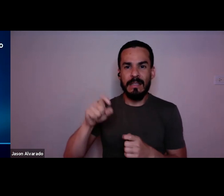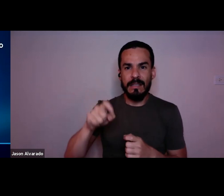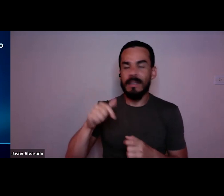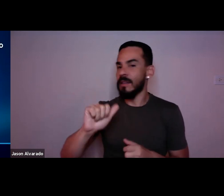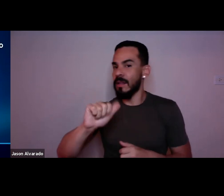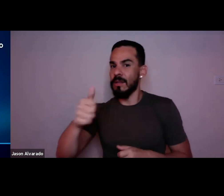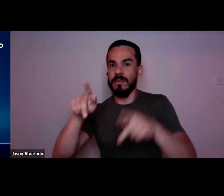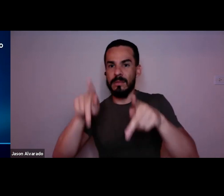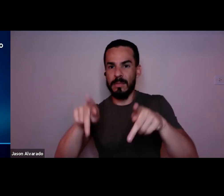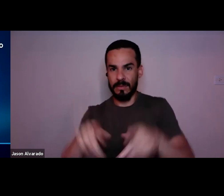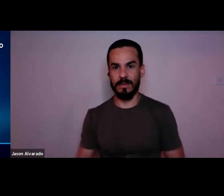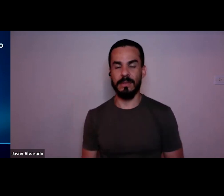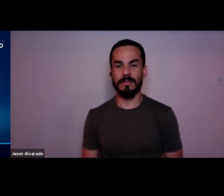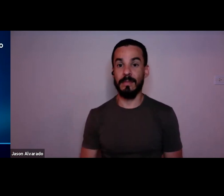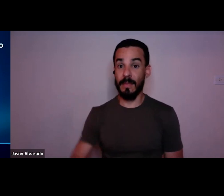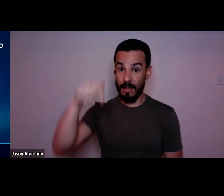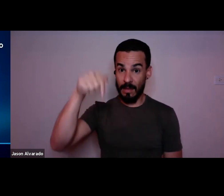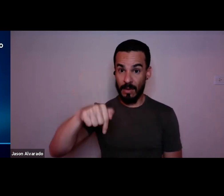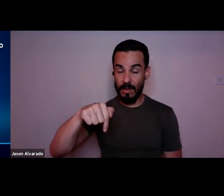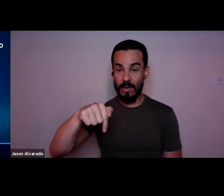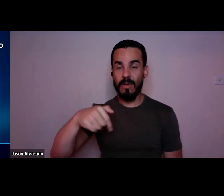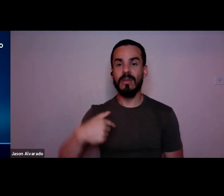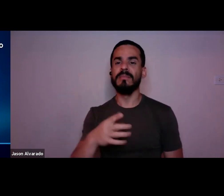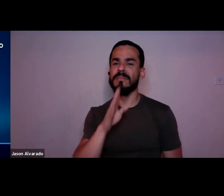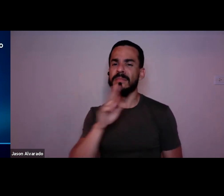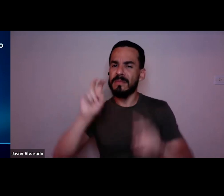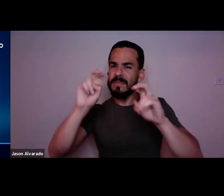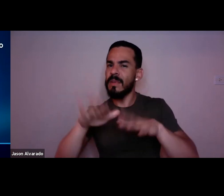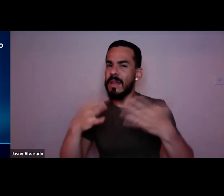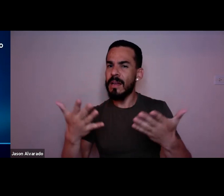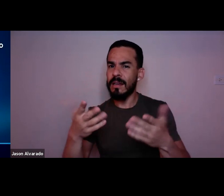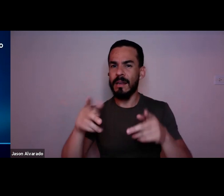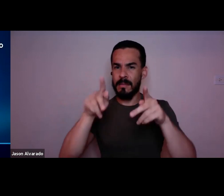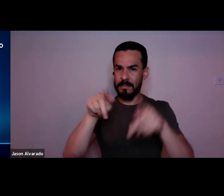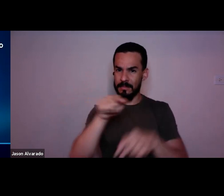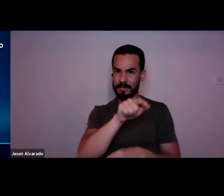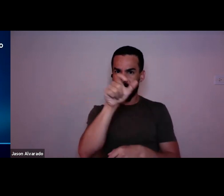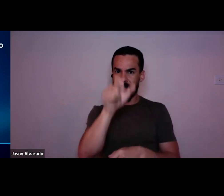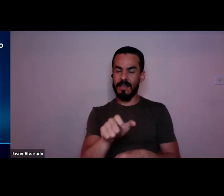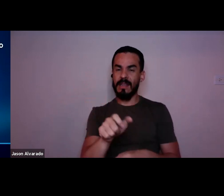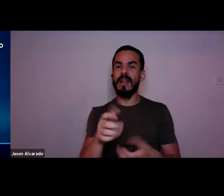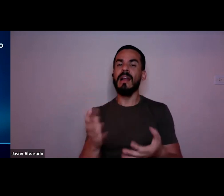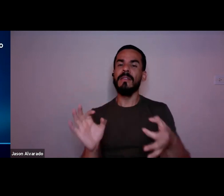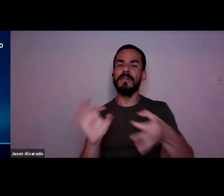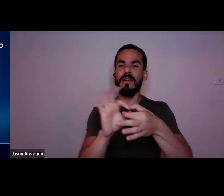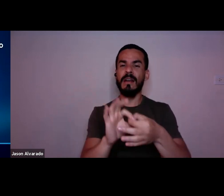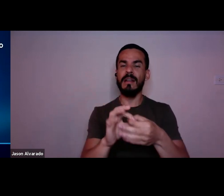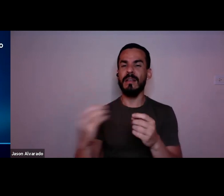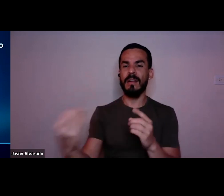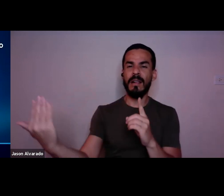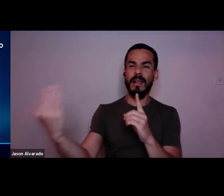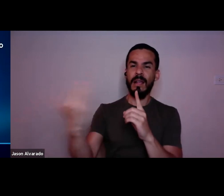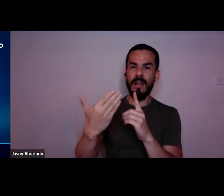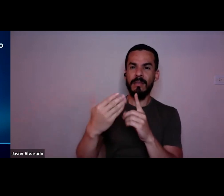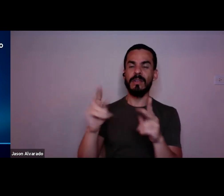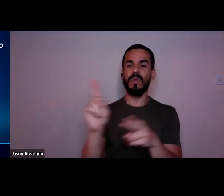los otros Hoy estaremos conversando con la persona facilitadora en relación al efecto del uso de